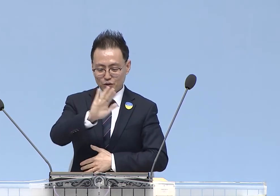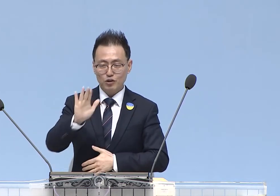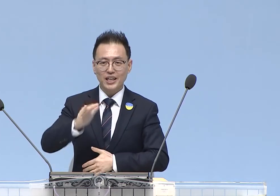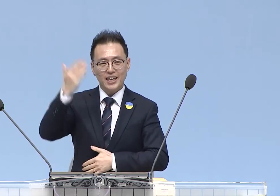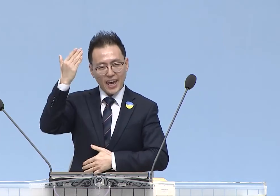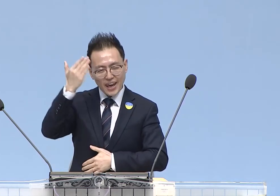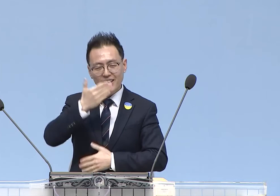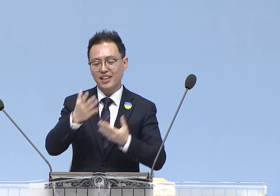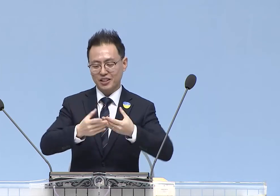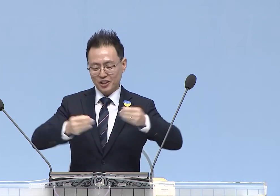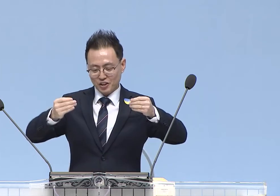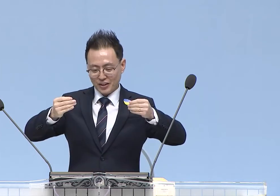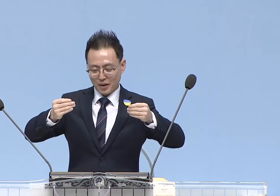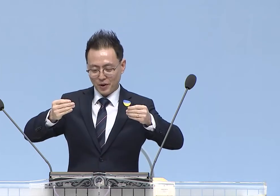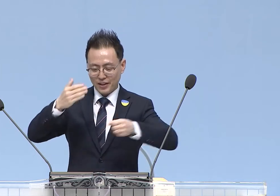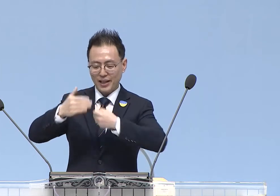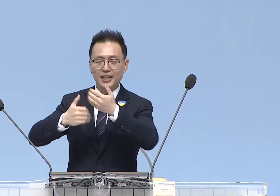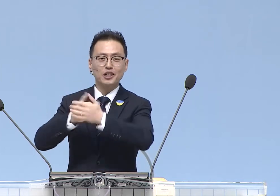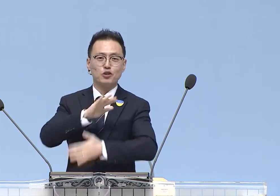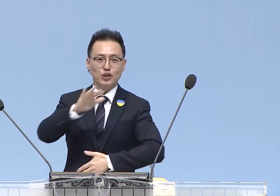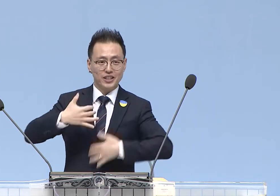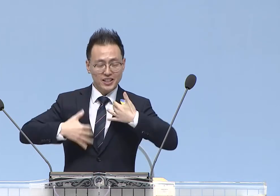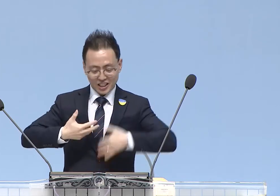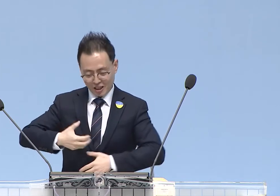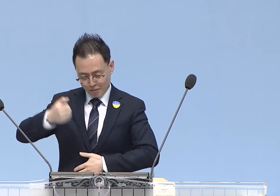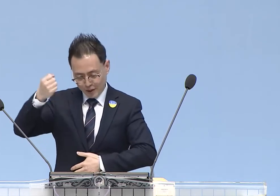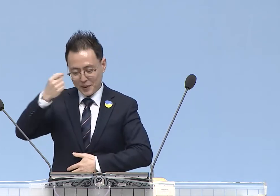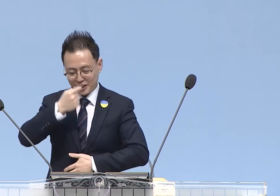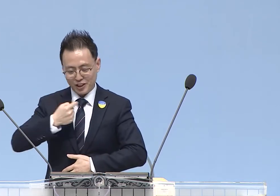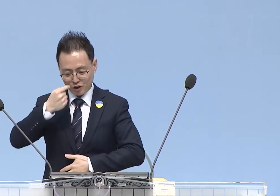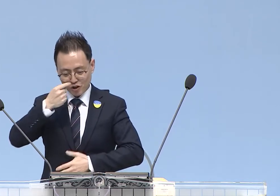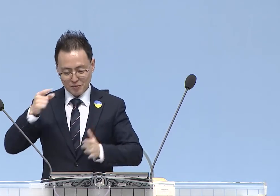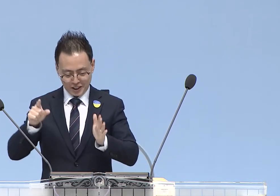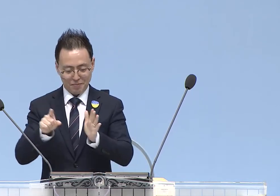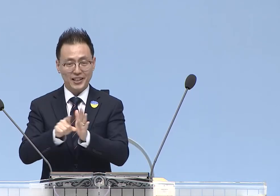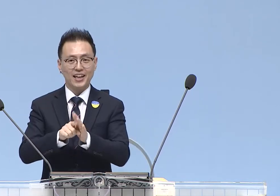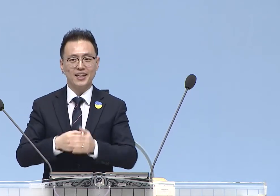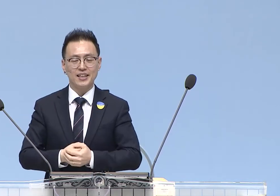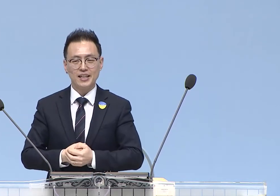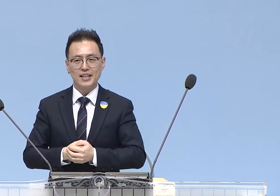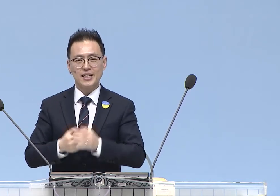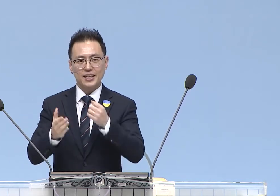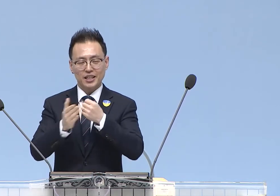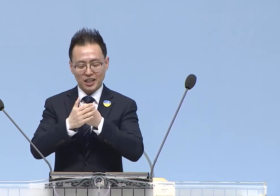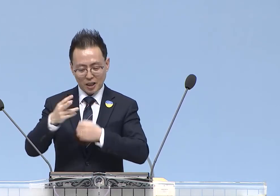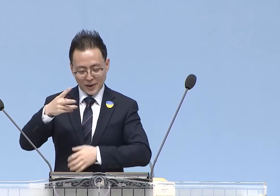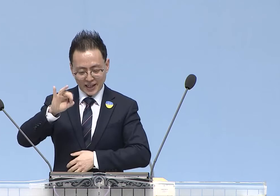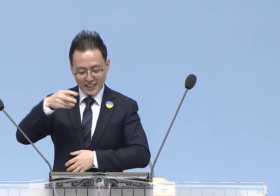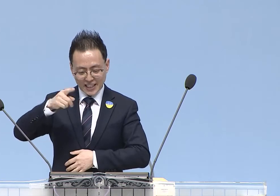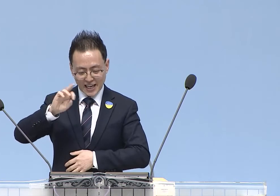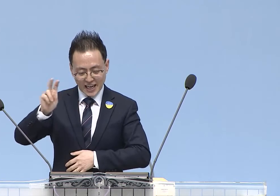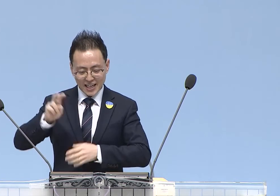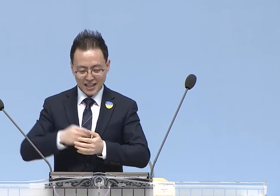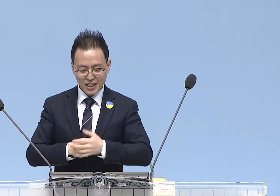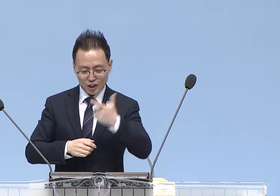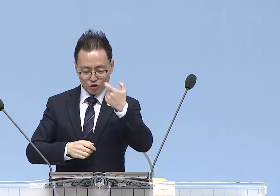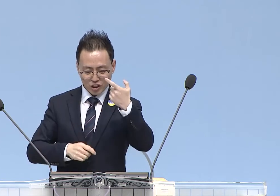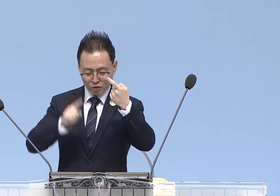우리가 깨끗한 그릇이 된다면 하나님께서는 우리를 기쁘게 받으실 줄 믿습니다. 그렇기 때문에 이사야